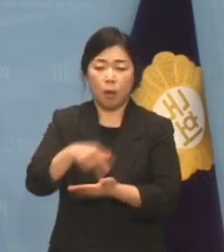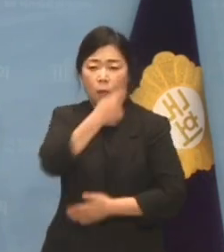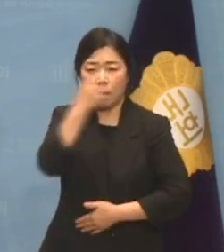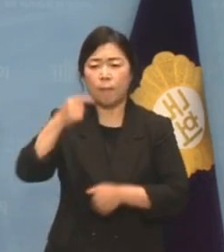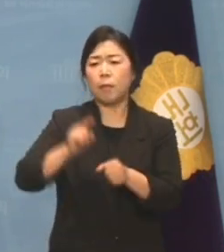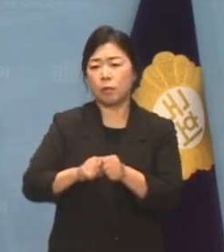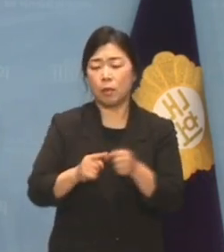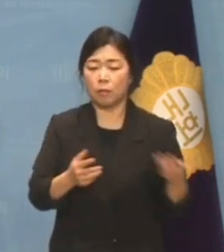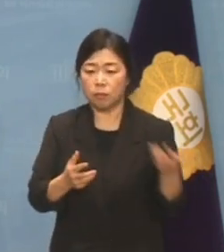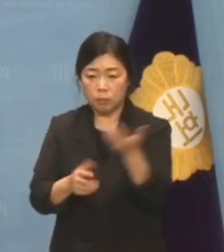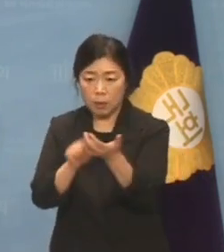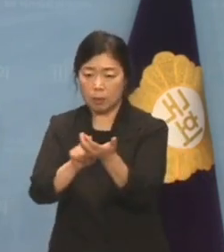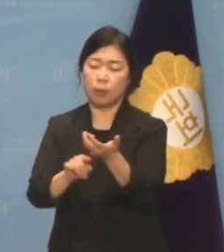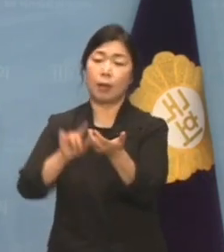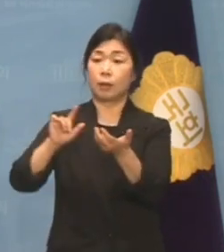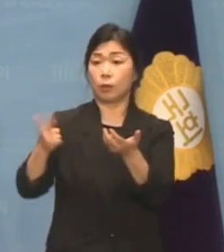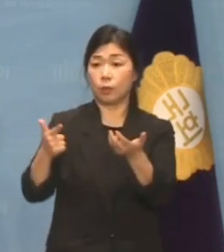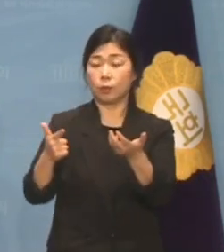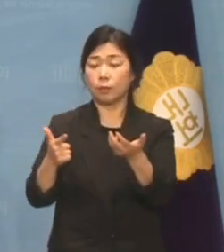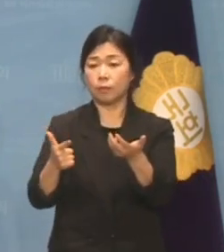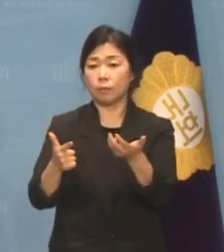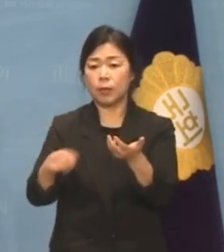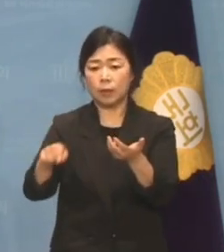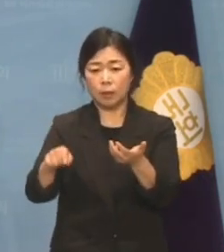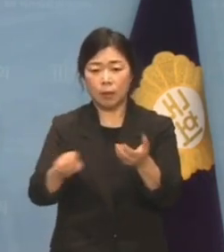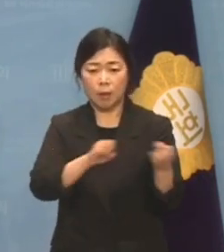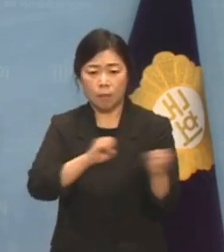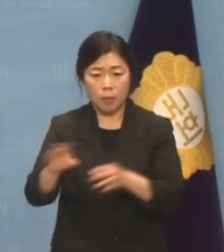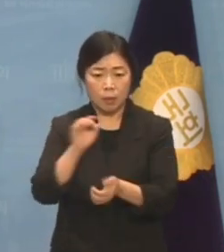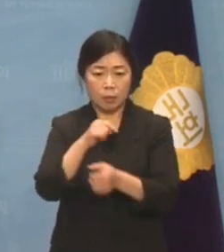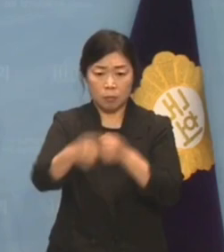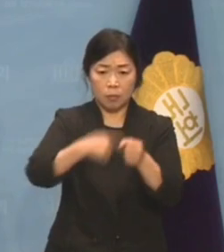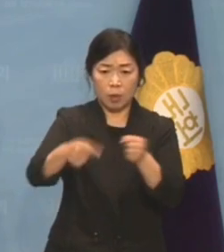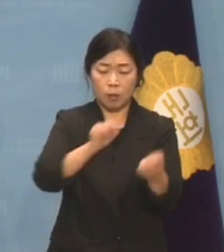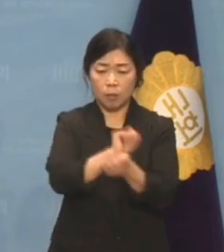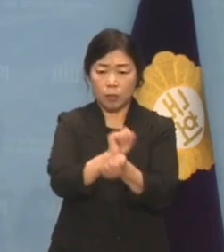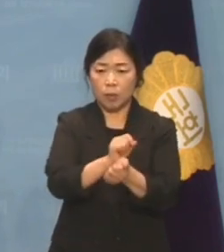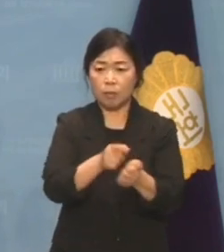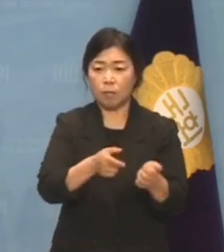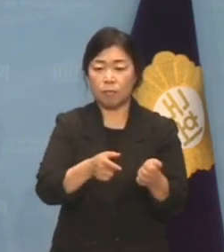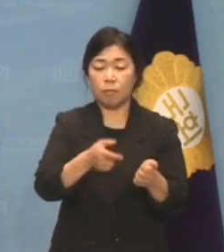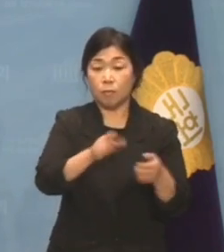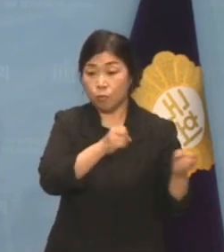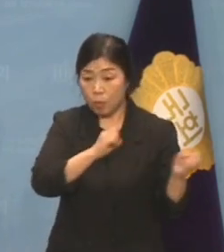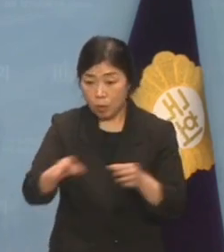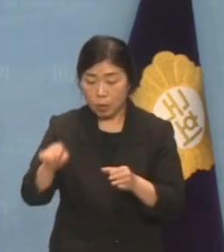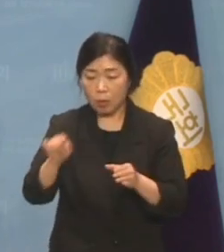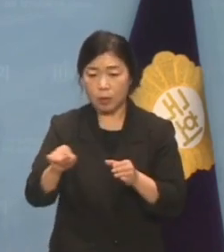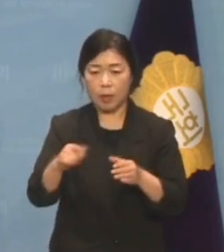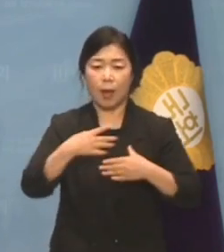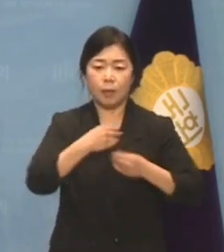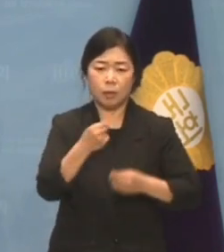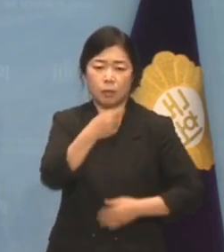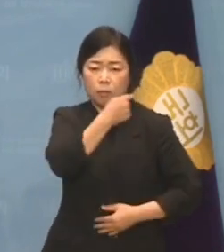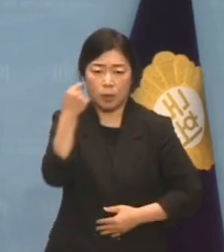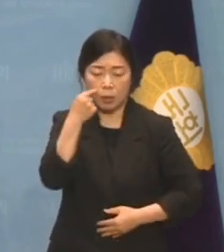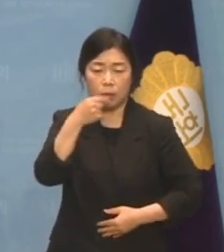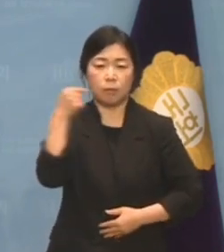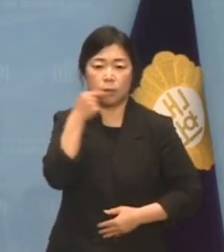차원의 시찰단 파견이 아닌 후쿠시마 방사성 오염수 방류에 대한 전반적인 안전성 검증을